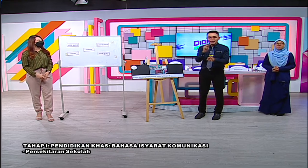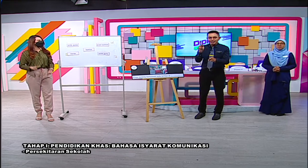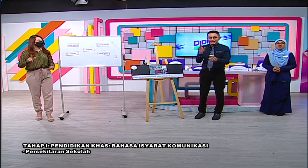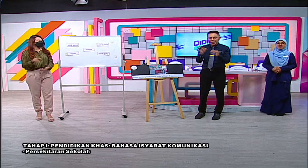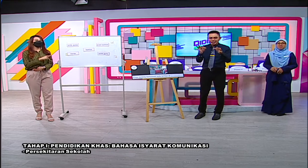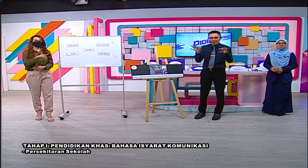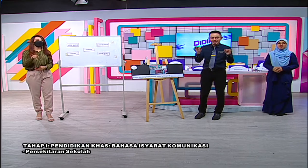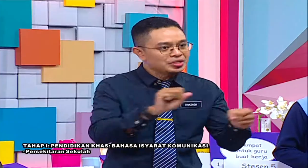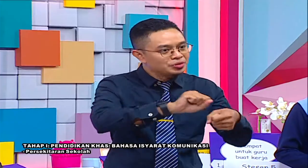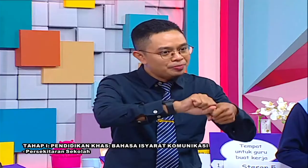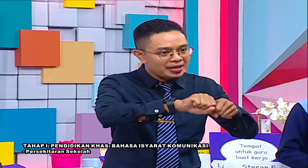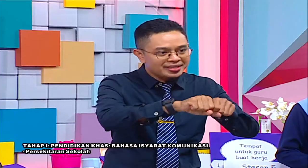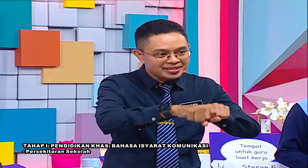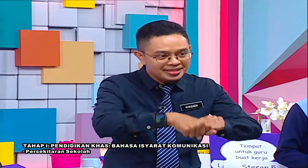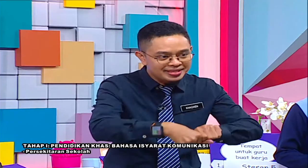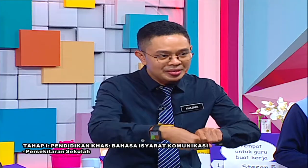lengkapkan ayat supaya